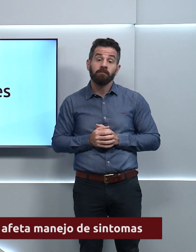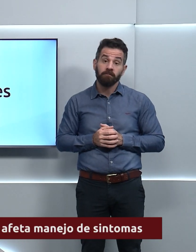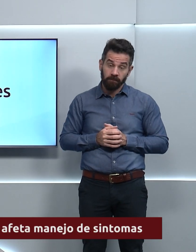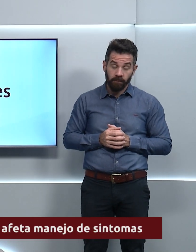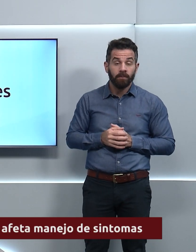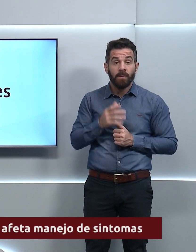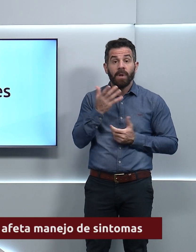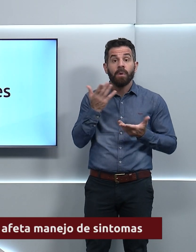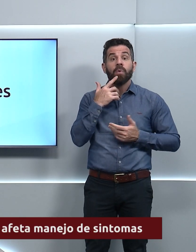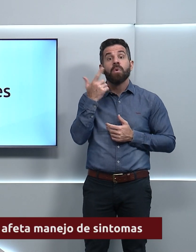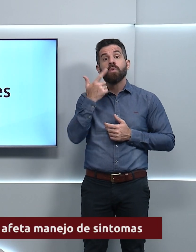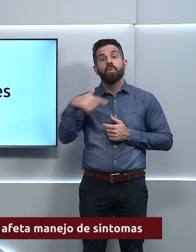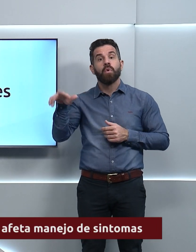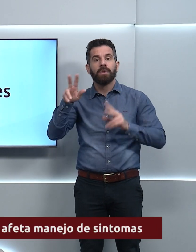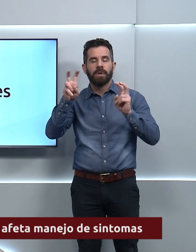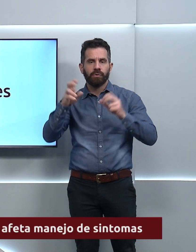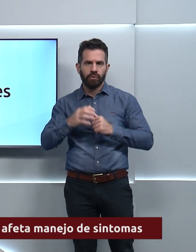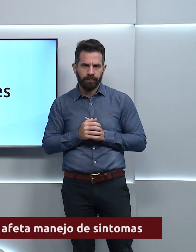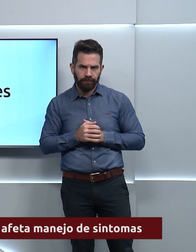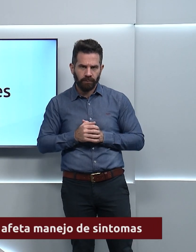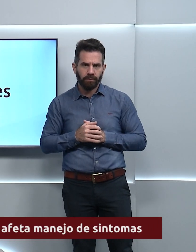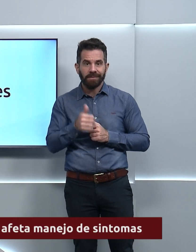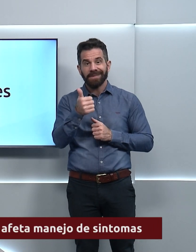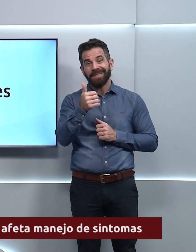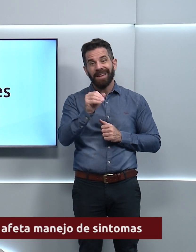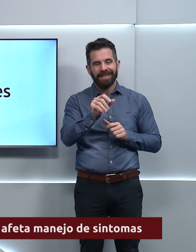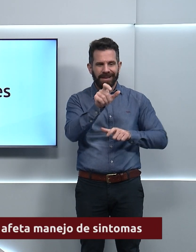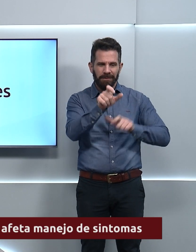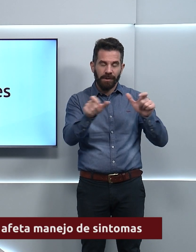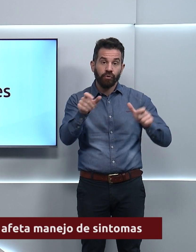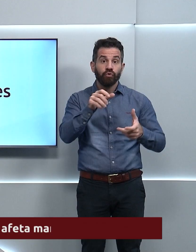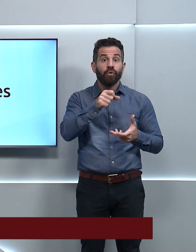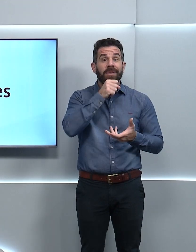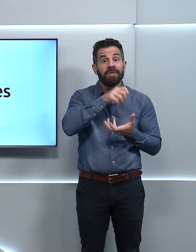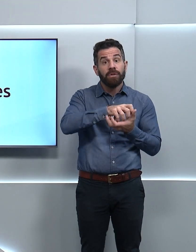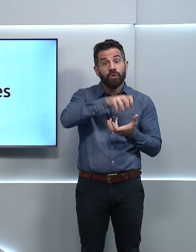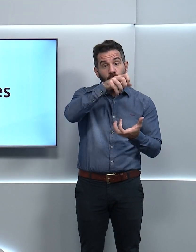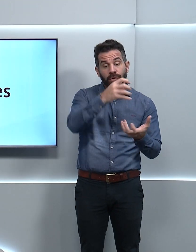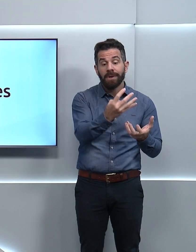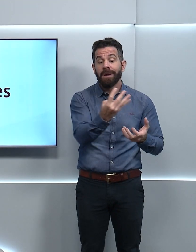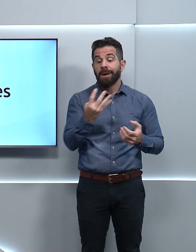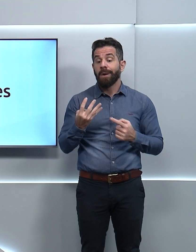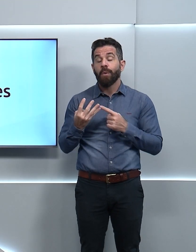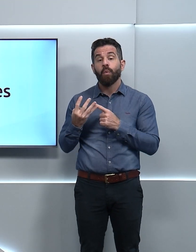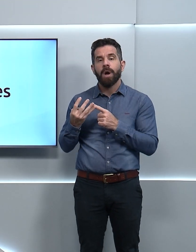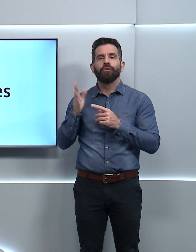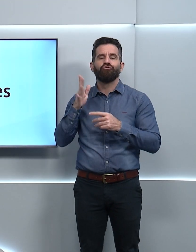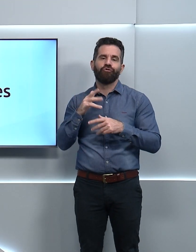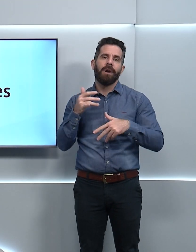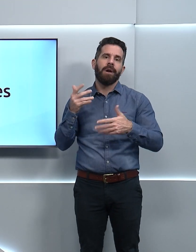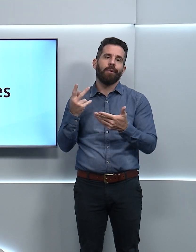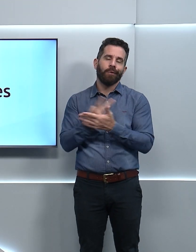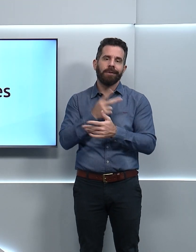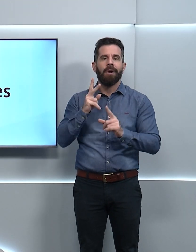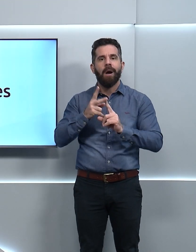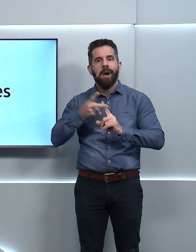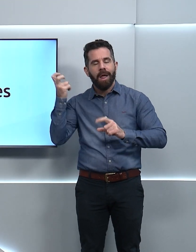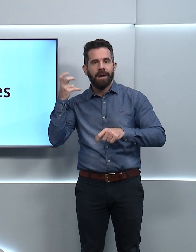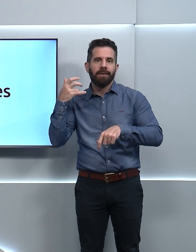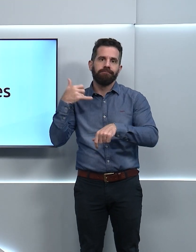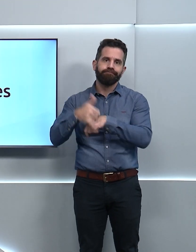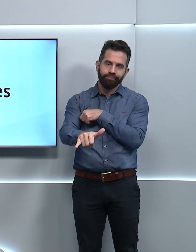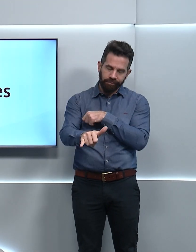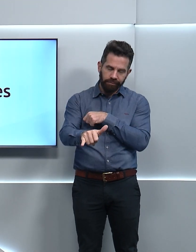Bom, e mudando de assunto novamente, 4 em cada 10 idosos já caíram em golpes e fraudes financeiras. Quase